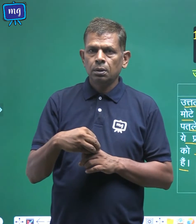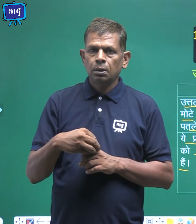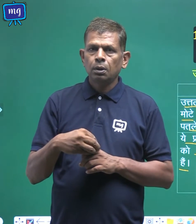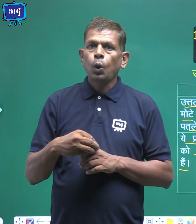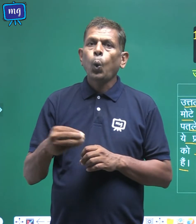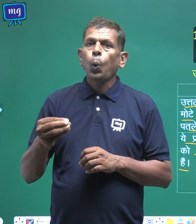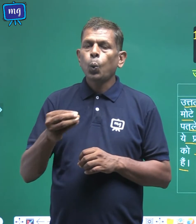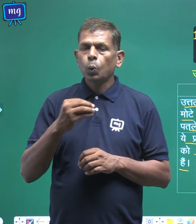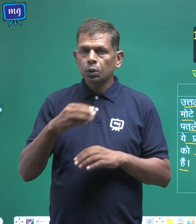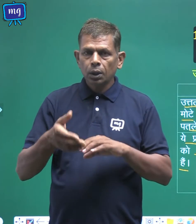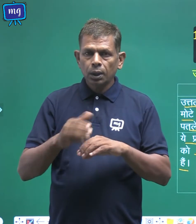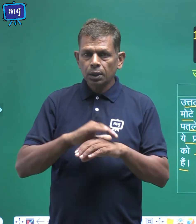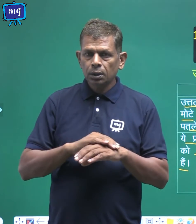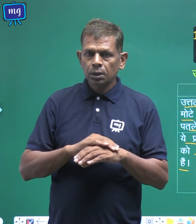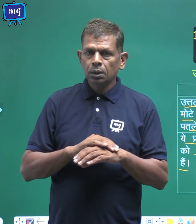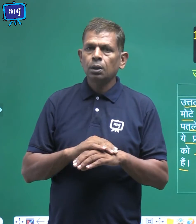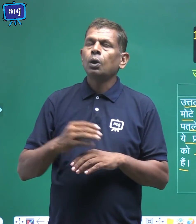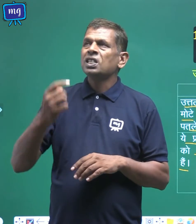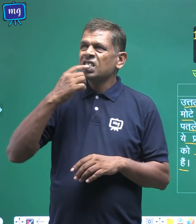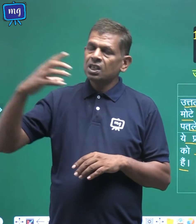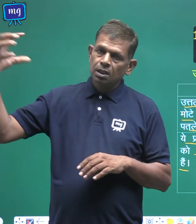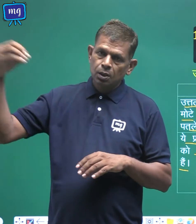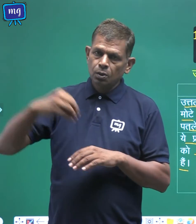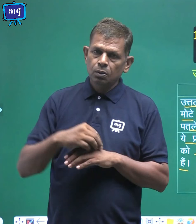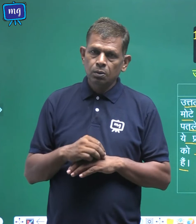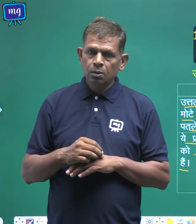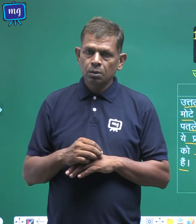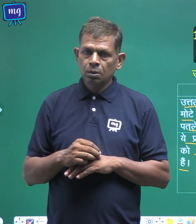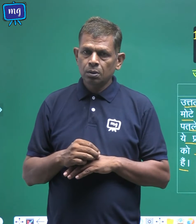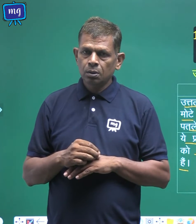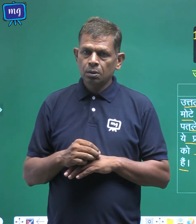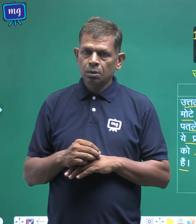उत्तल लेंस प्रकाश की किरणों को